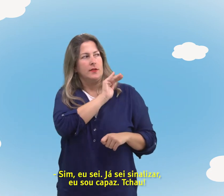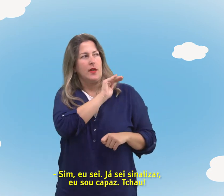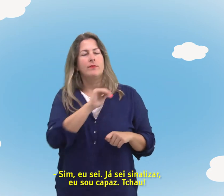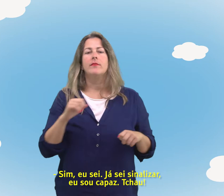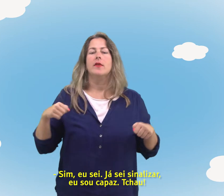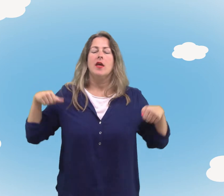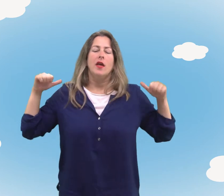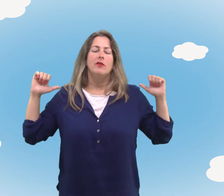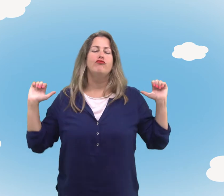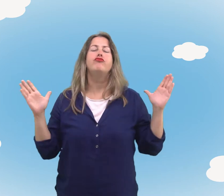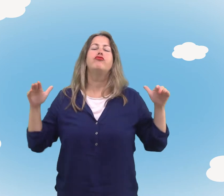achar